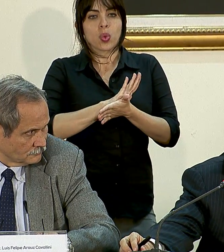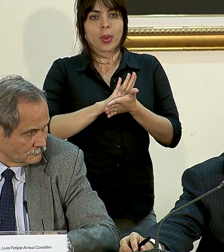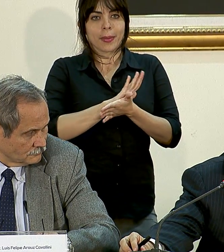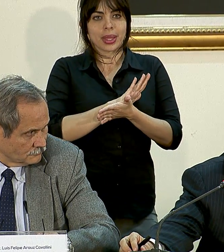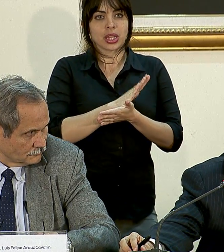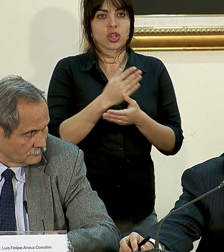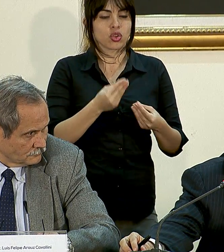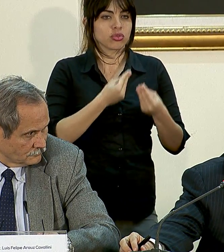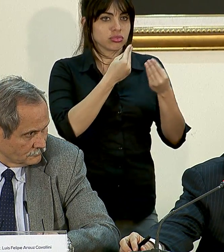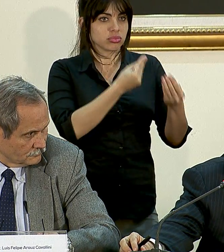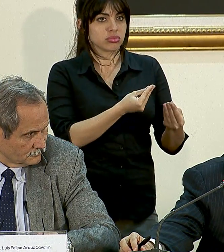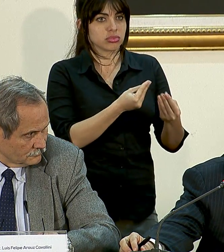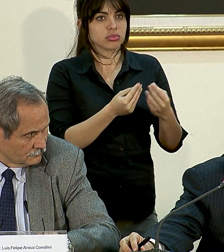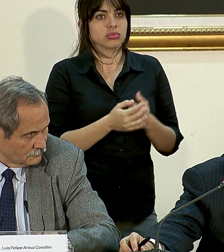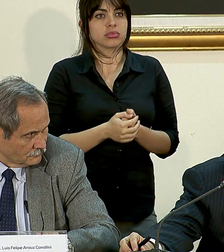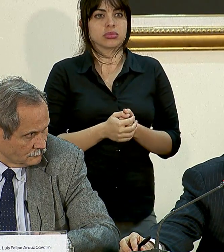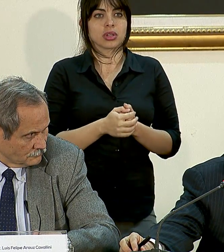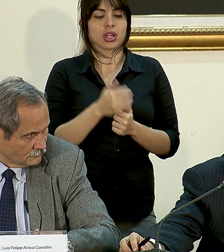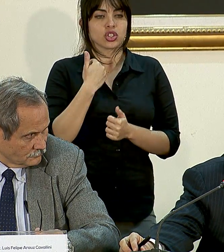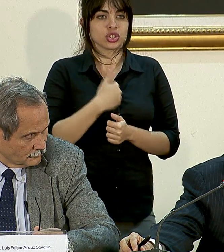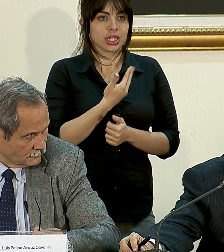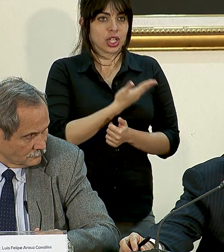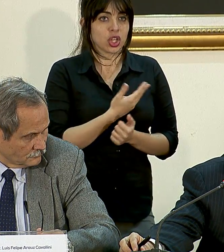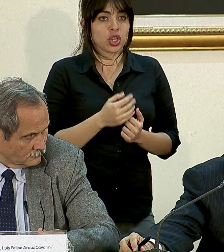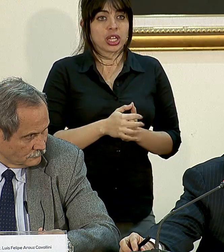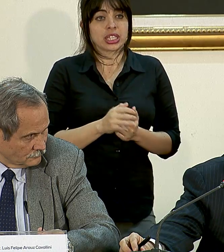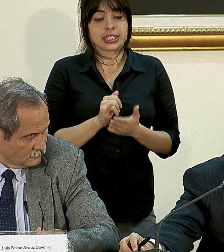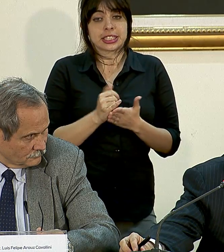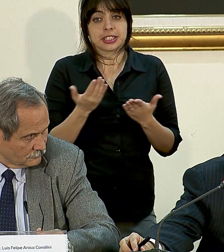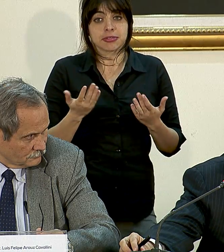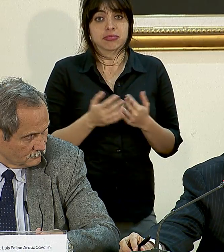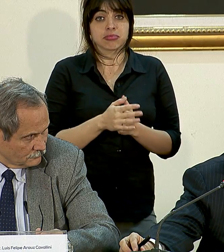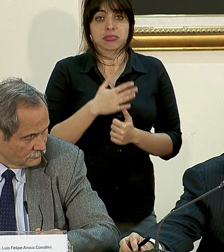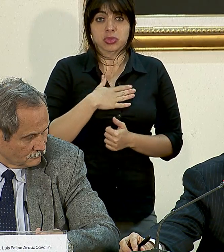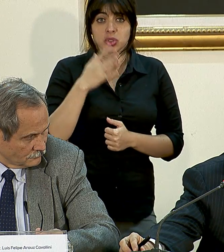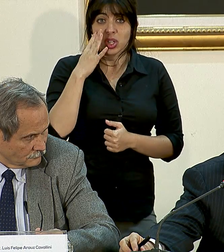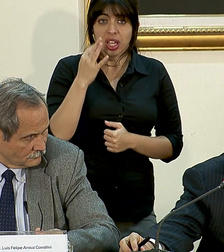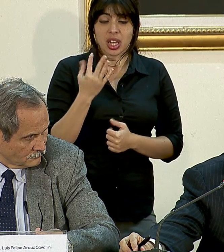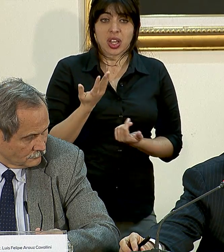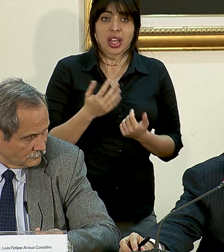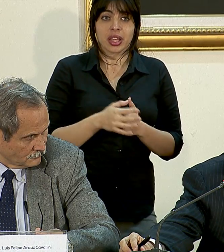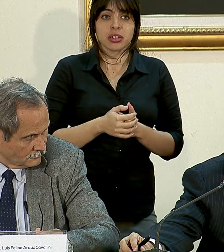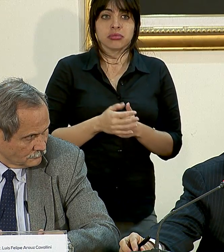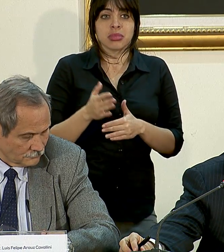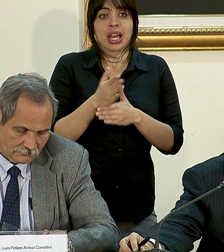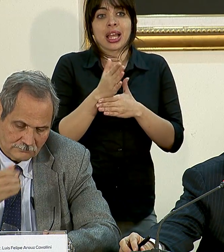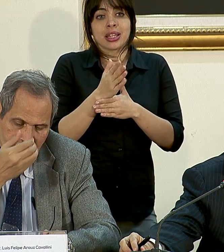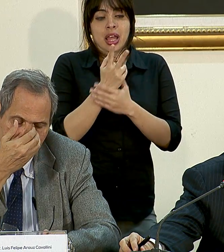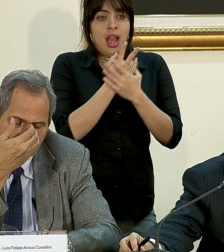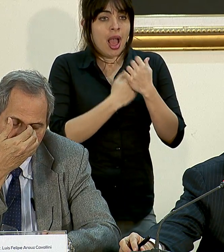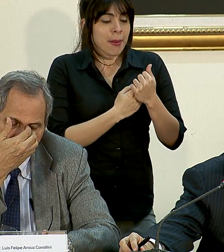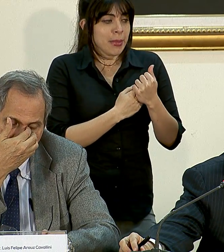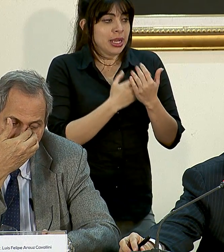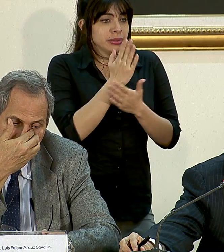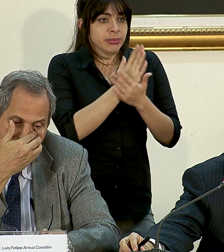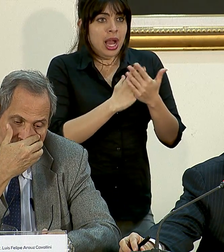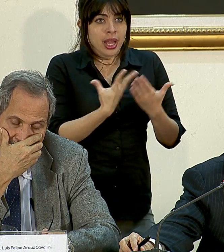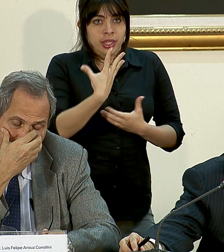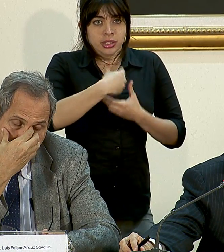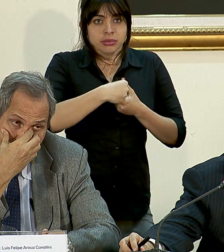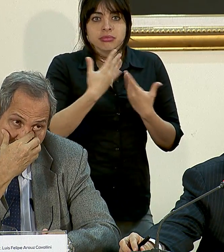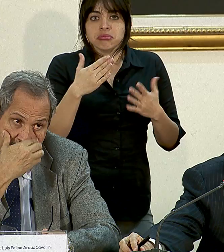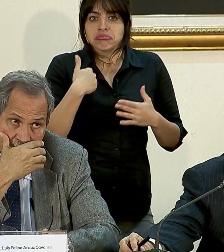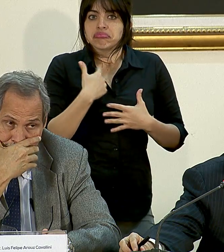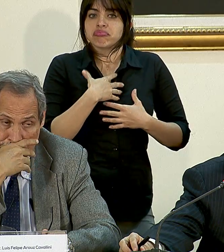le entregue a los señores, así que creo que entre las partes hay